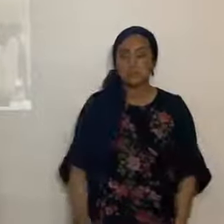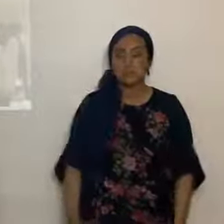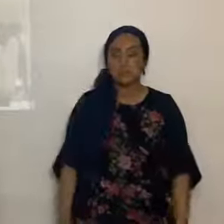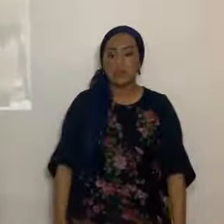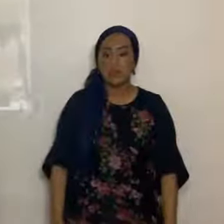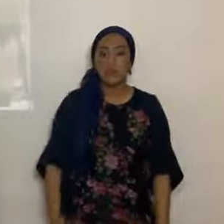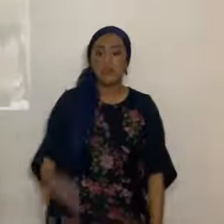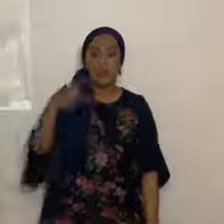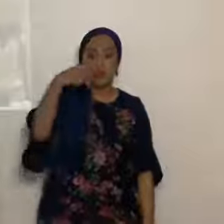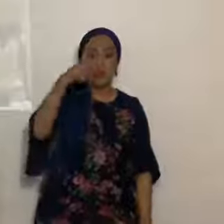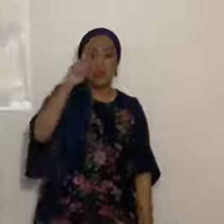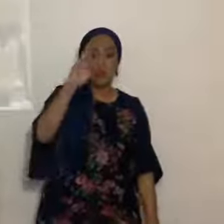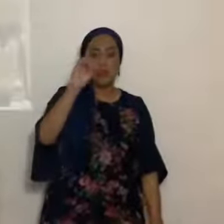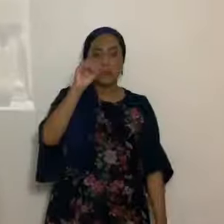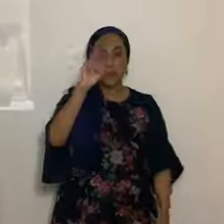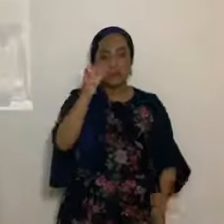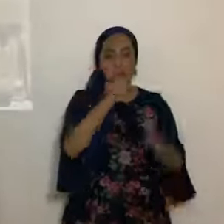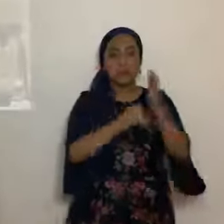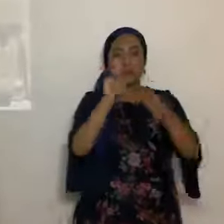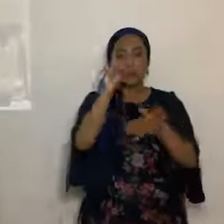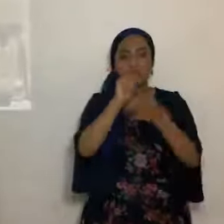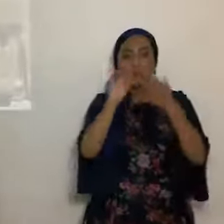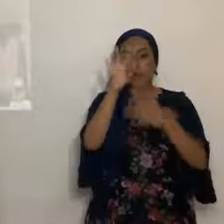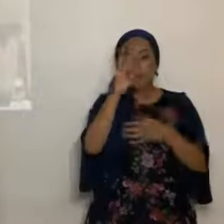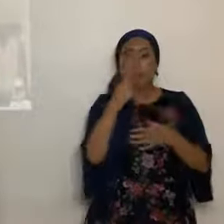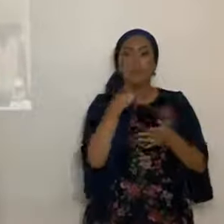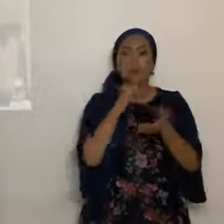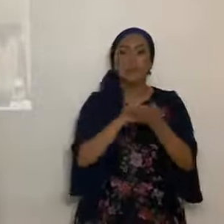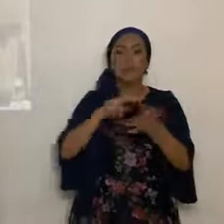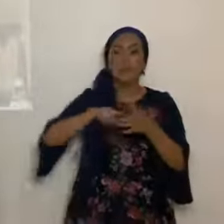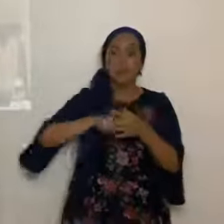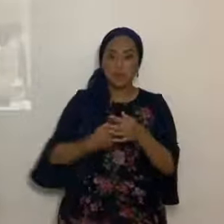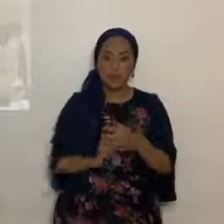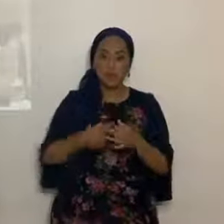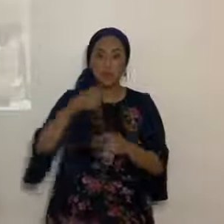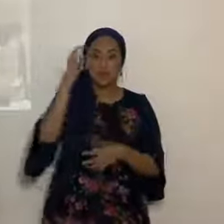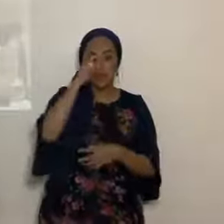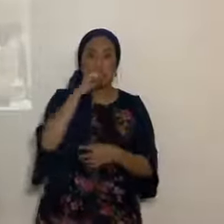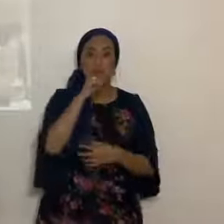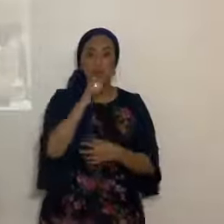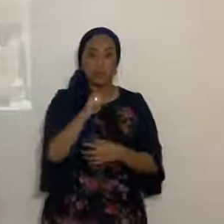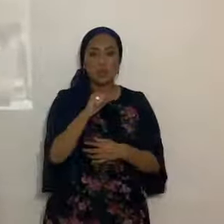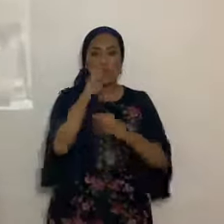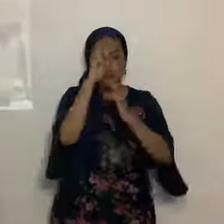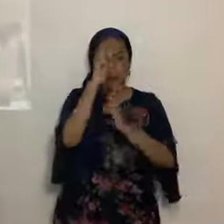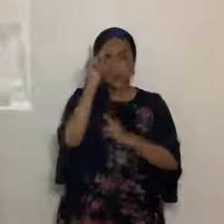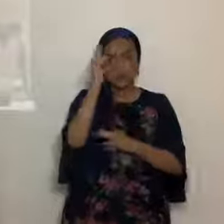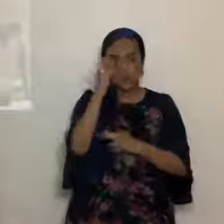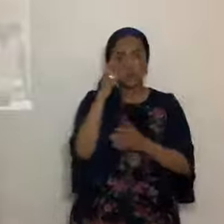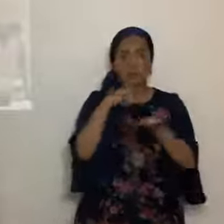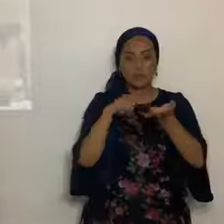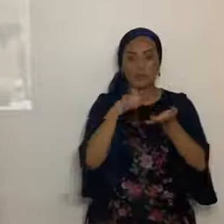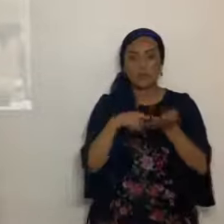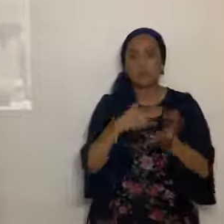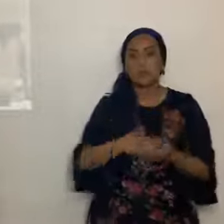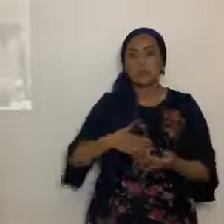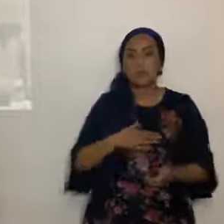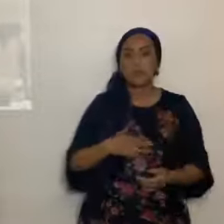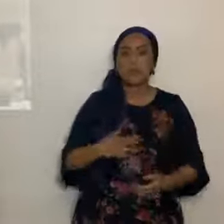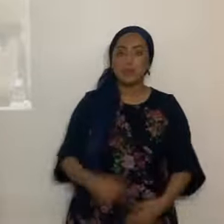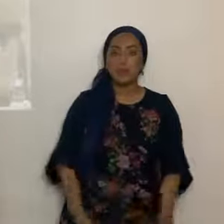Y en Proverbios 1, verso 7 dice: el principio de la sabiduría es el temor de Yahweh. Vamos para allá a